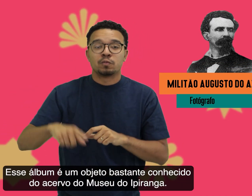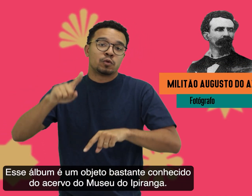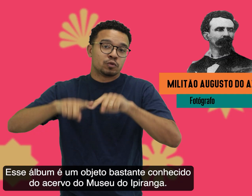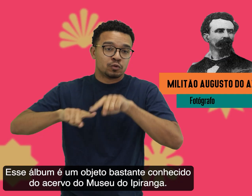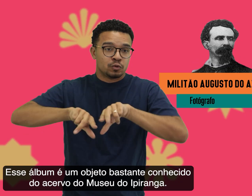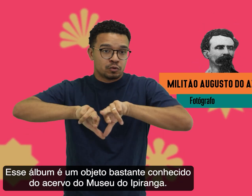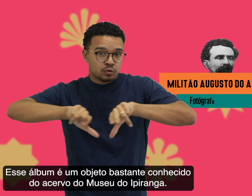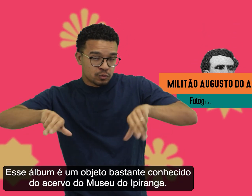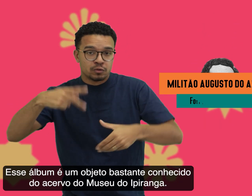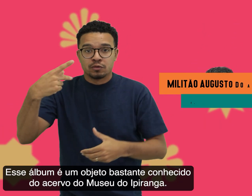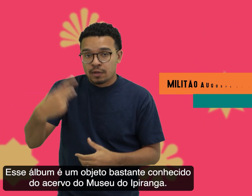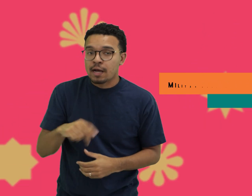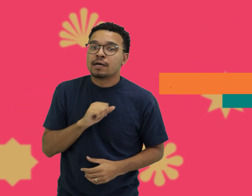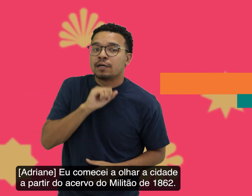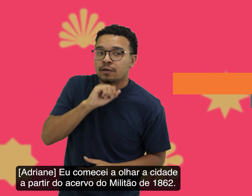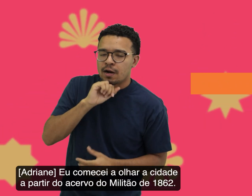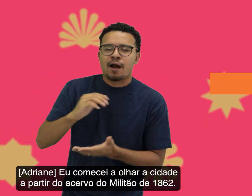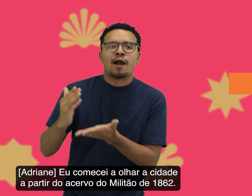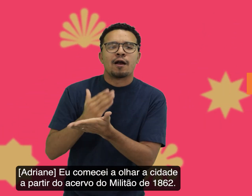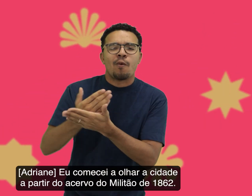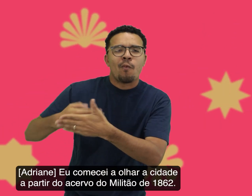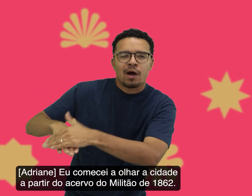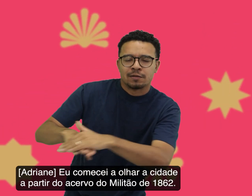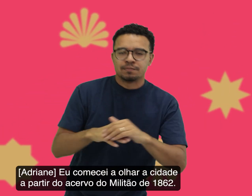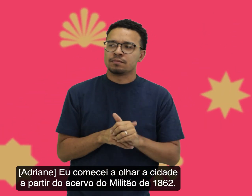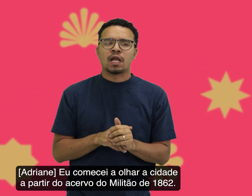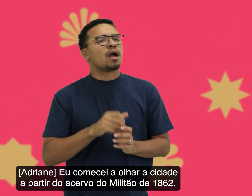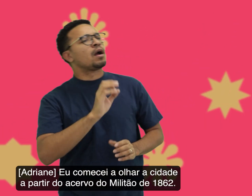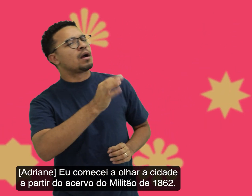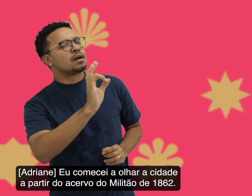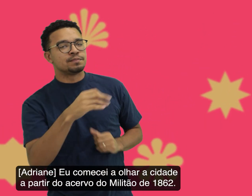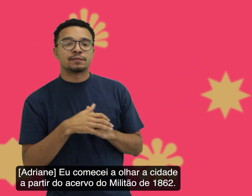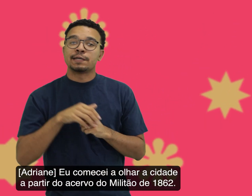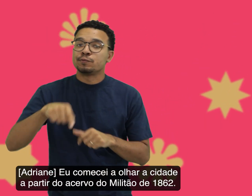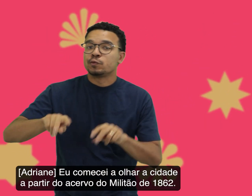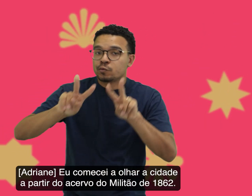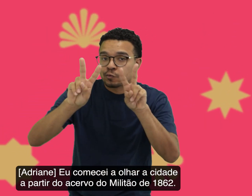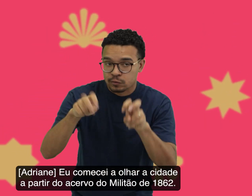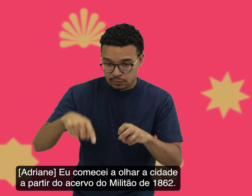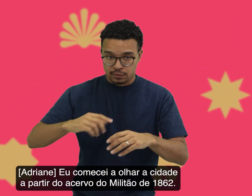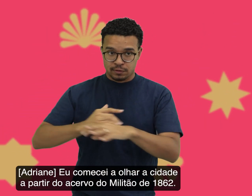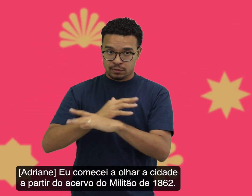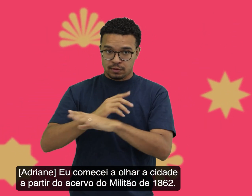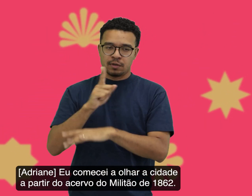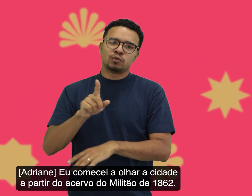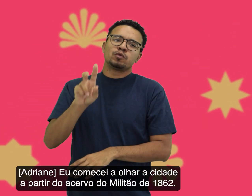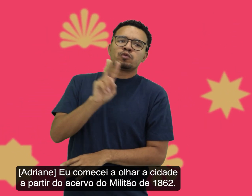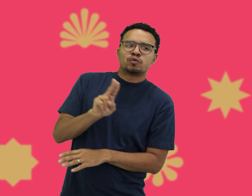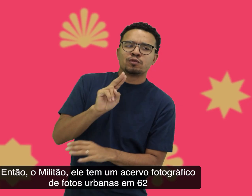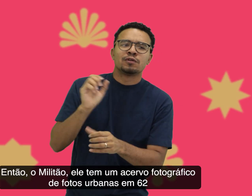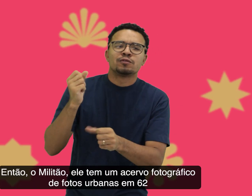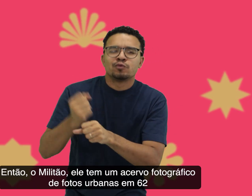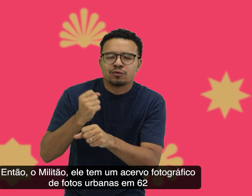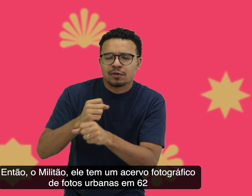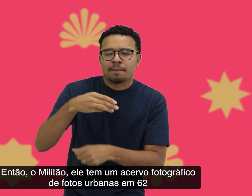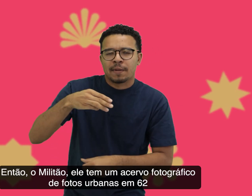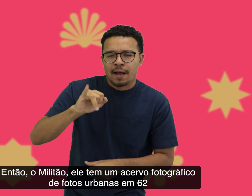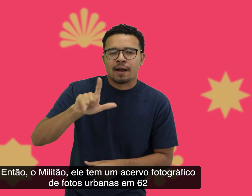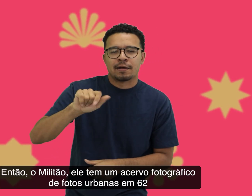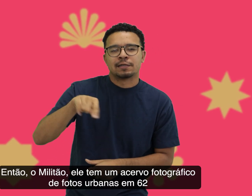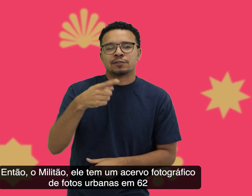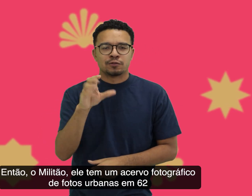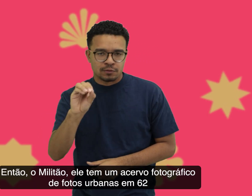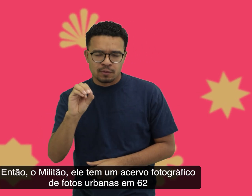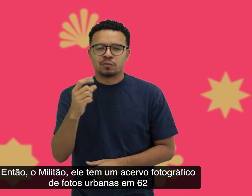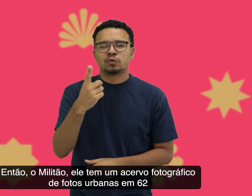bastante conhecido do acervo do Museu do Ipiranga. Eu comecei a olhar a cidade a partir do acervo do Militão de 1862, né? Então o